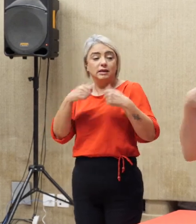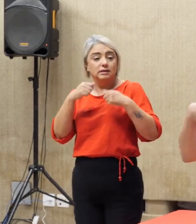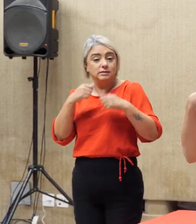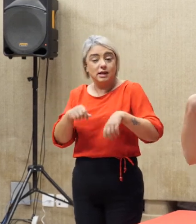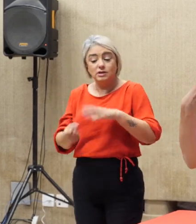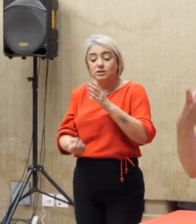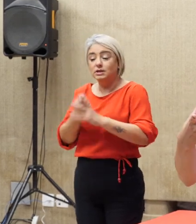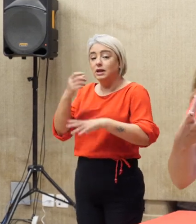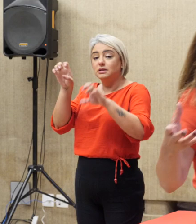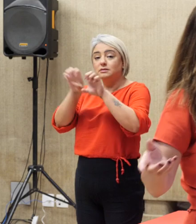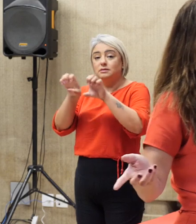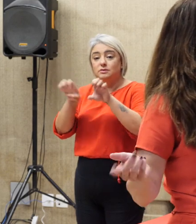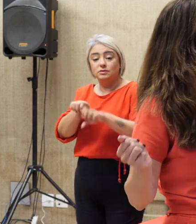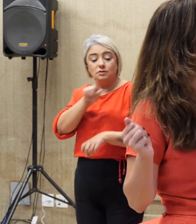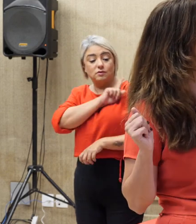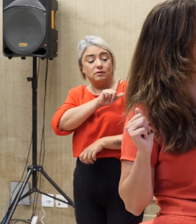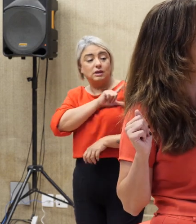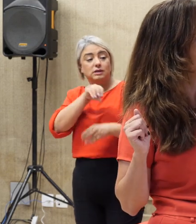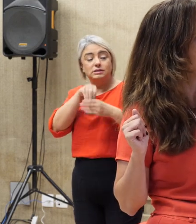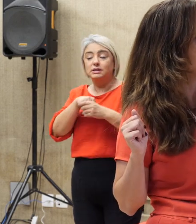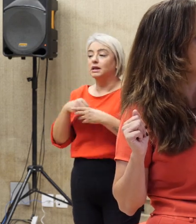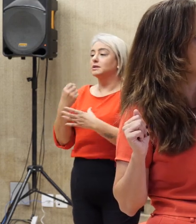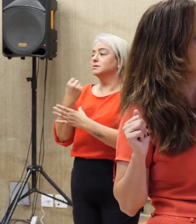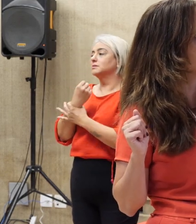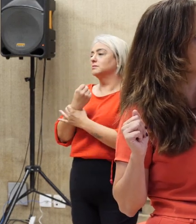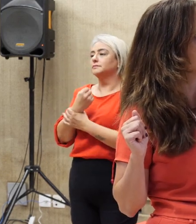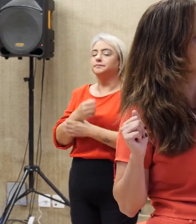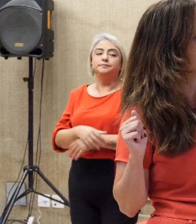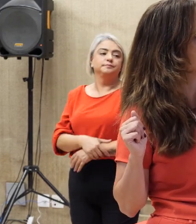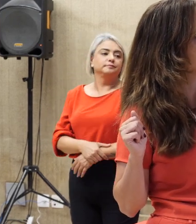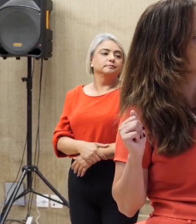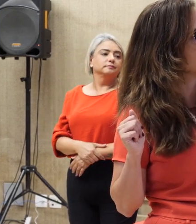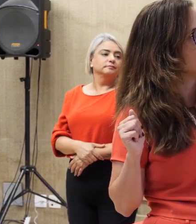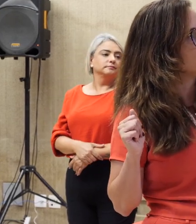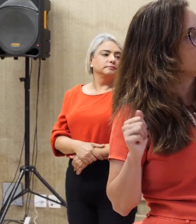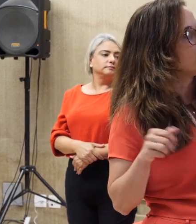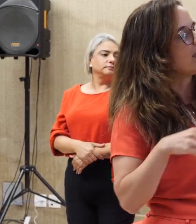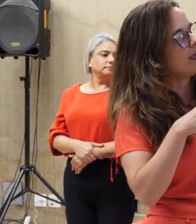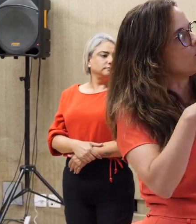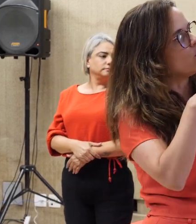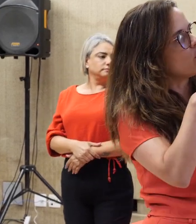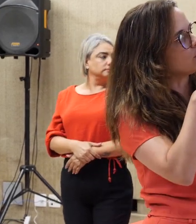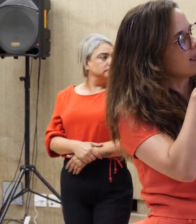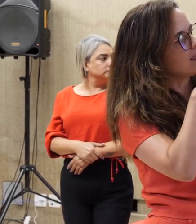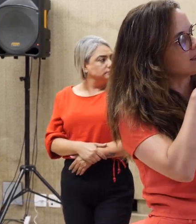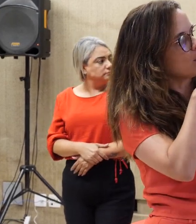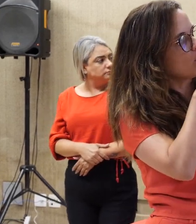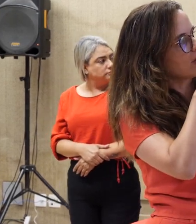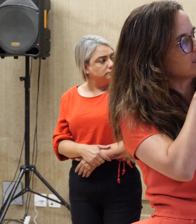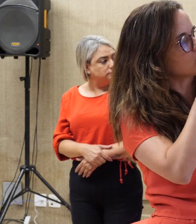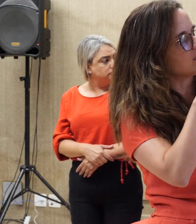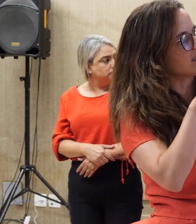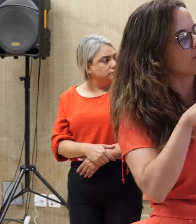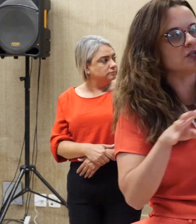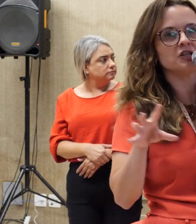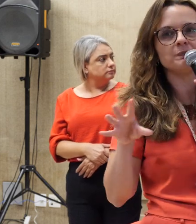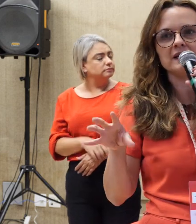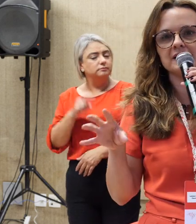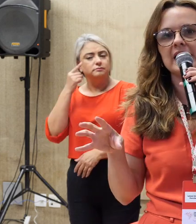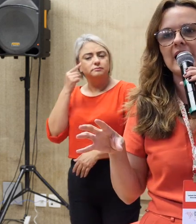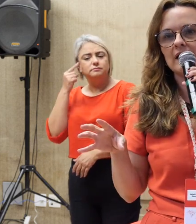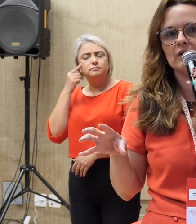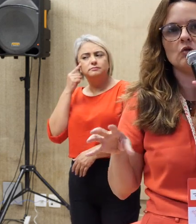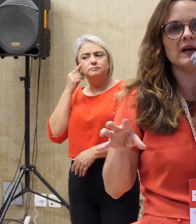criar estruturas de governança na segurança. Passa. É, isso aqui eu coloquei só isso aqui para a